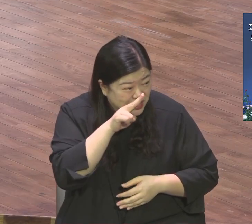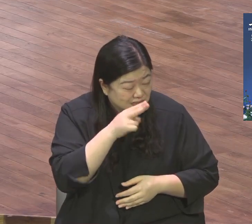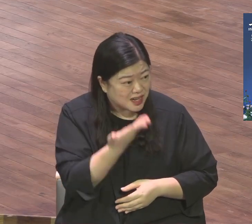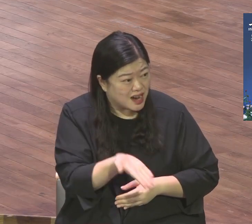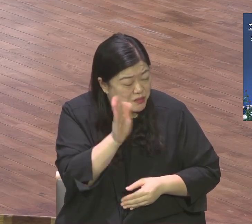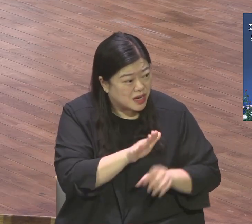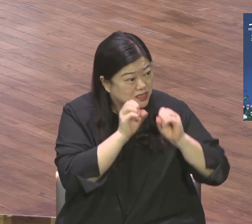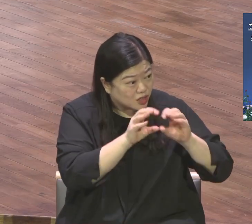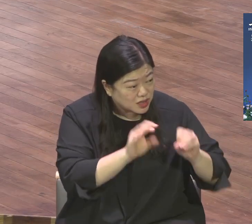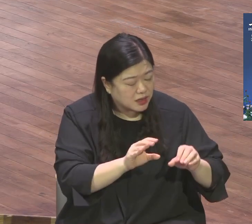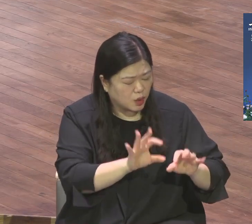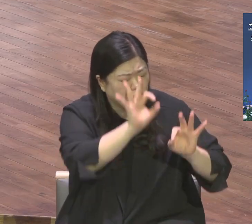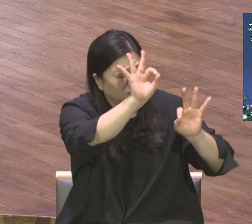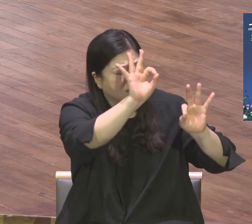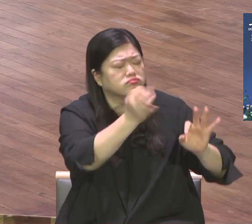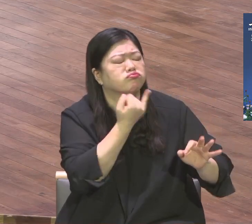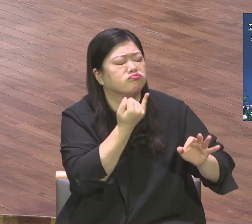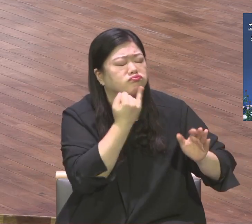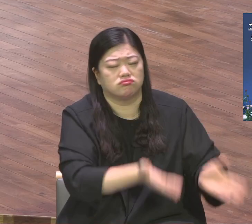좀 무시합니까?